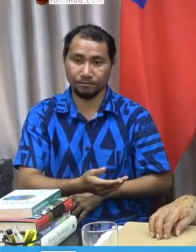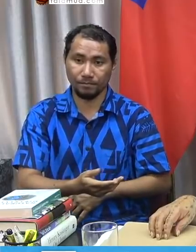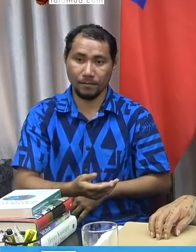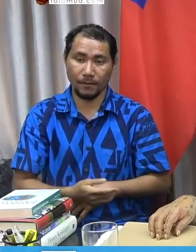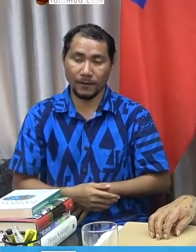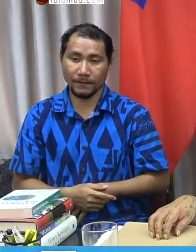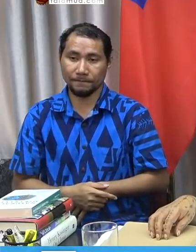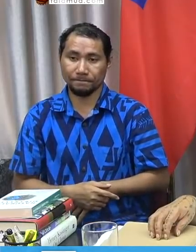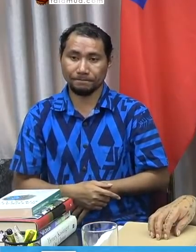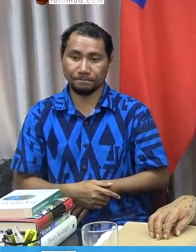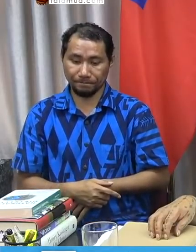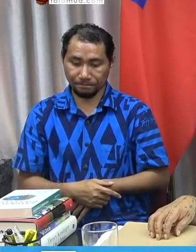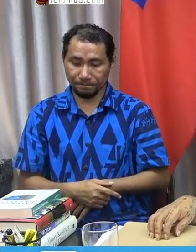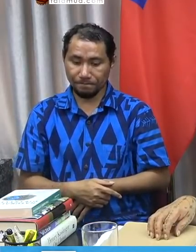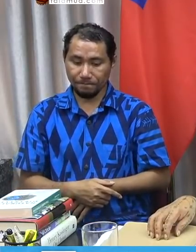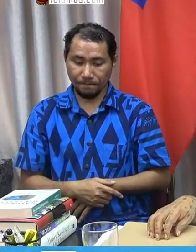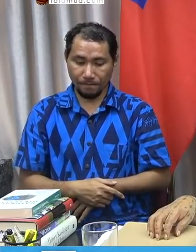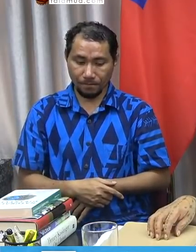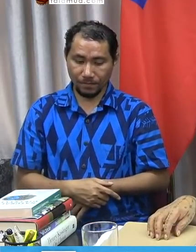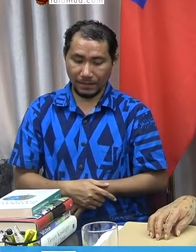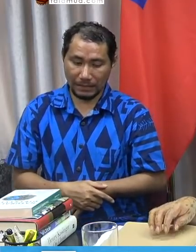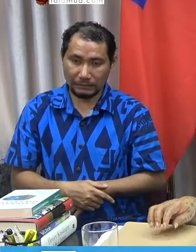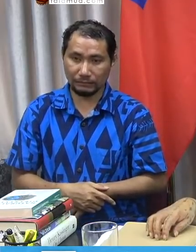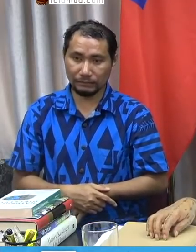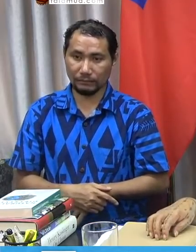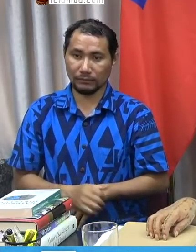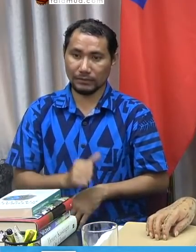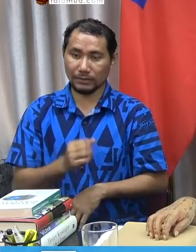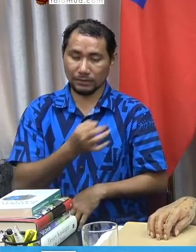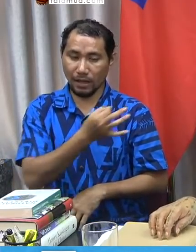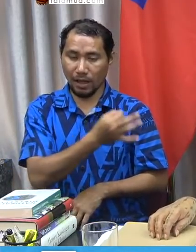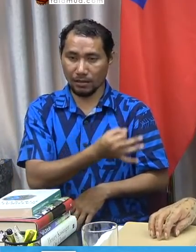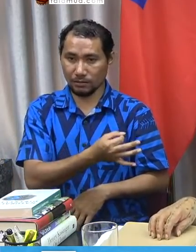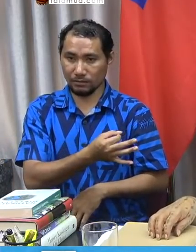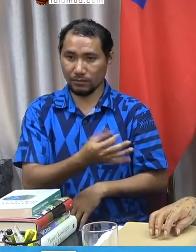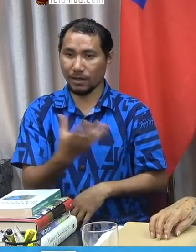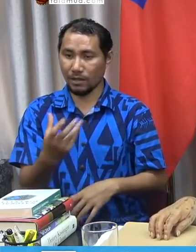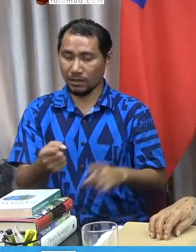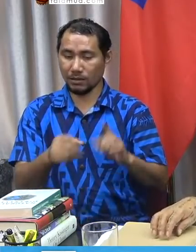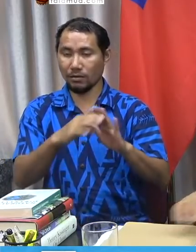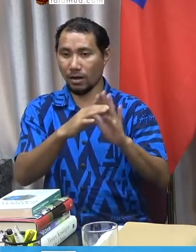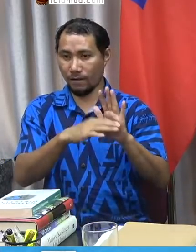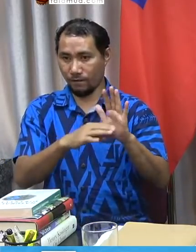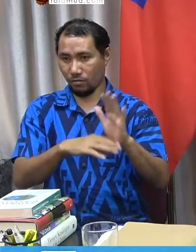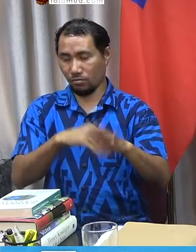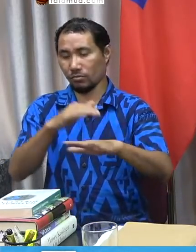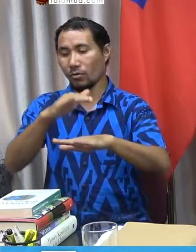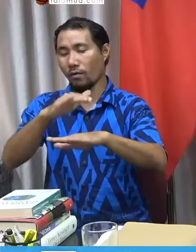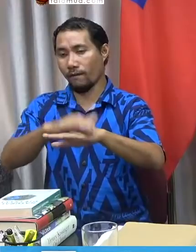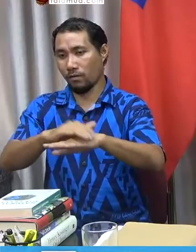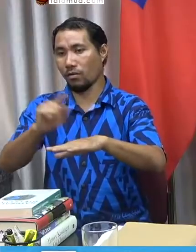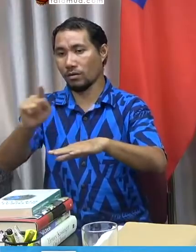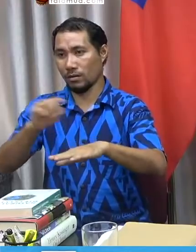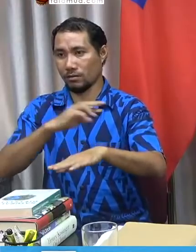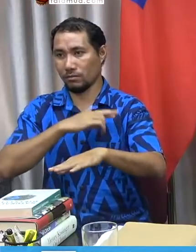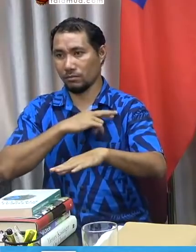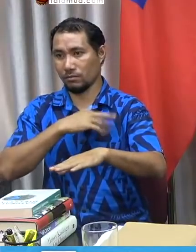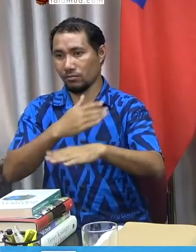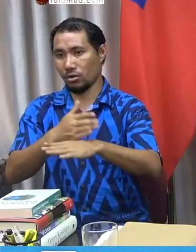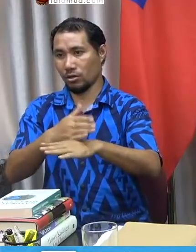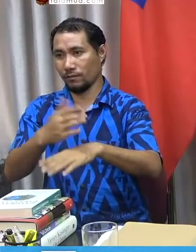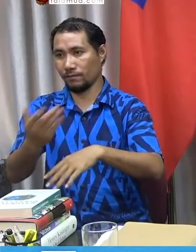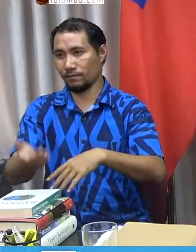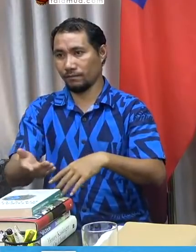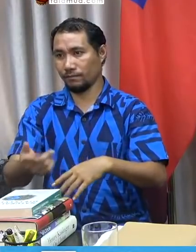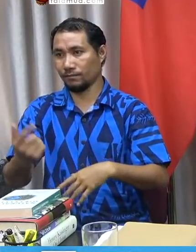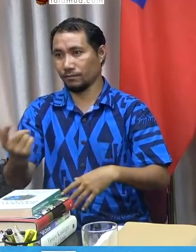yeso ngā tūlanga whaari tūla whono. E sao whai e le mera e sao whai e. So le tūlanga e lau fsiri e